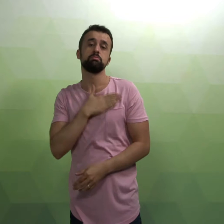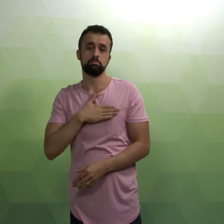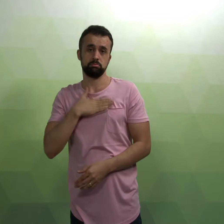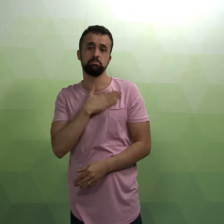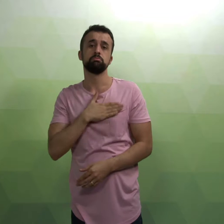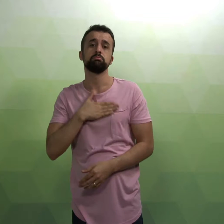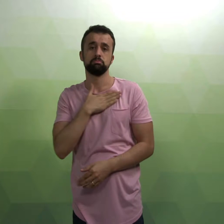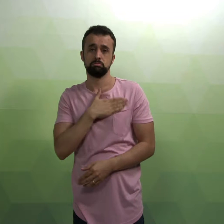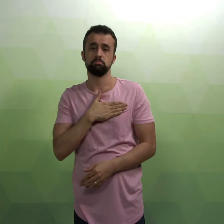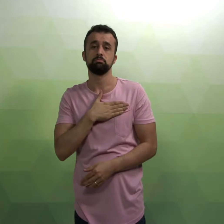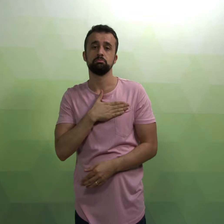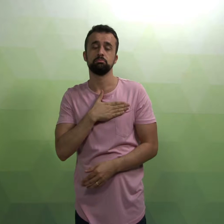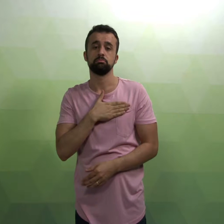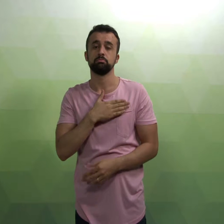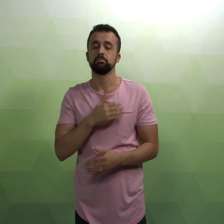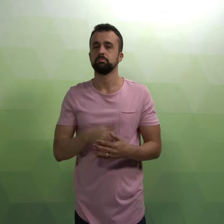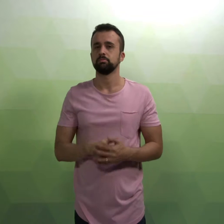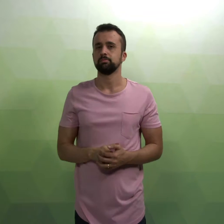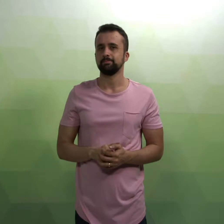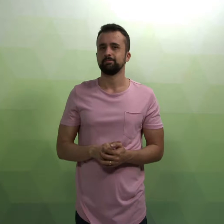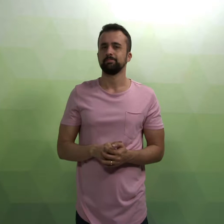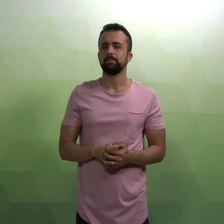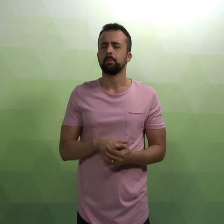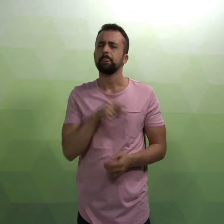Futebol, João gostar.